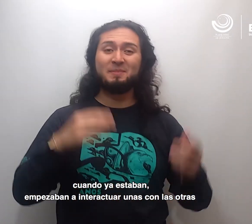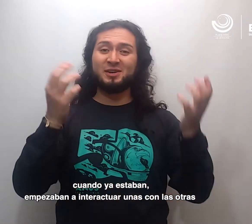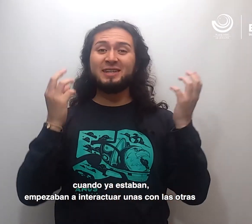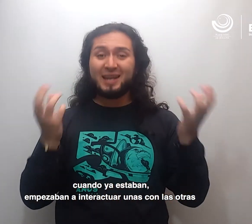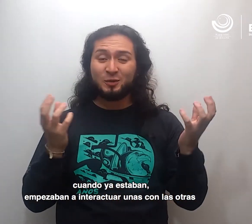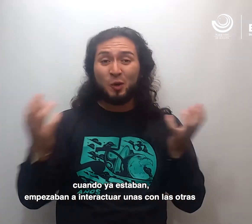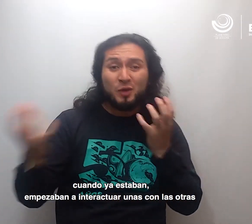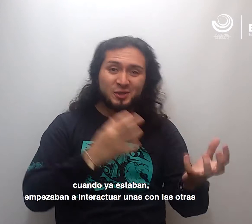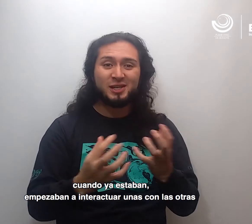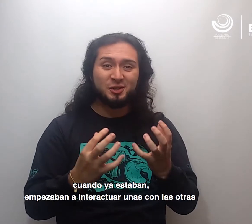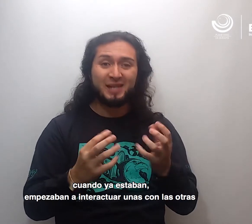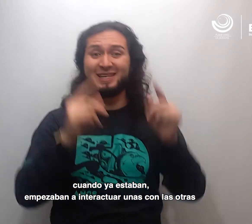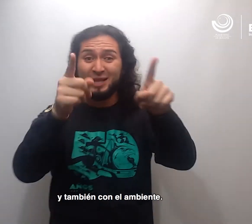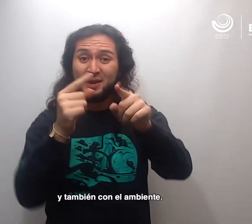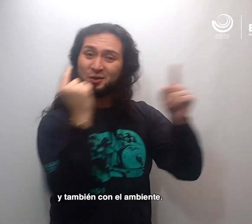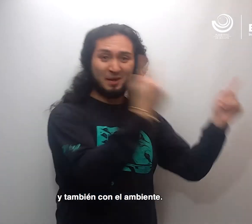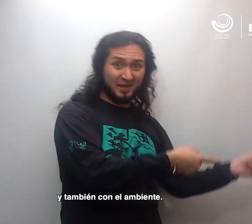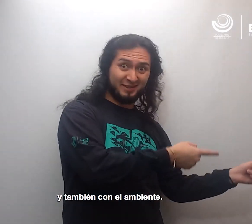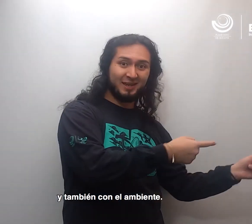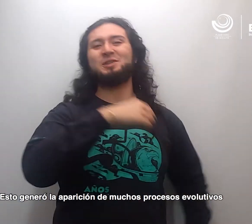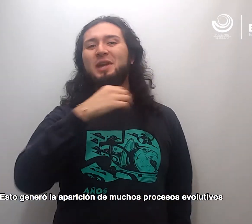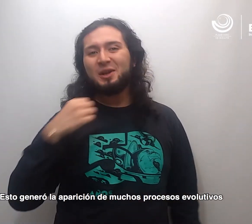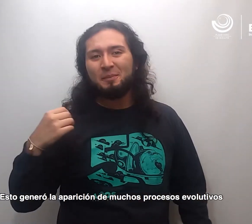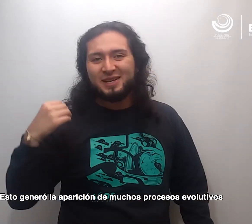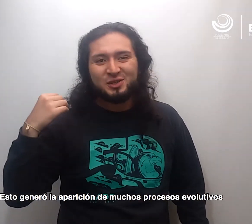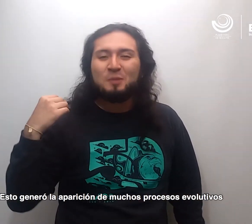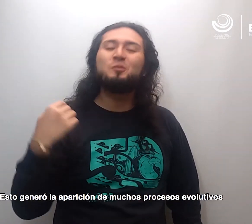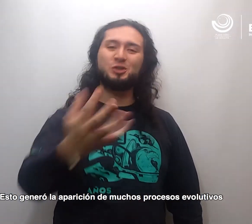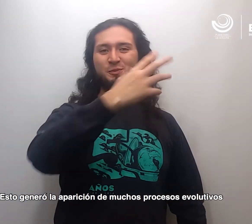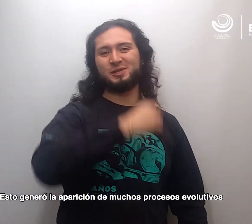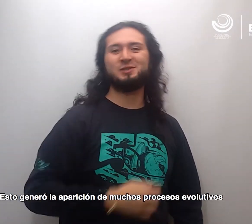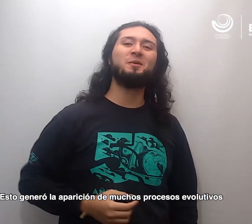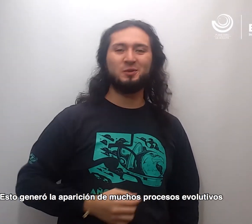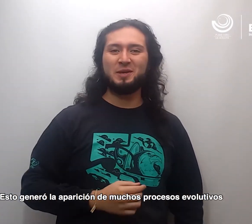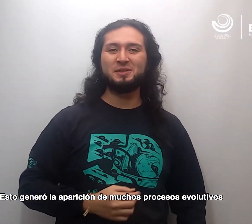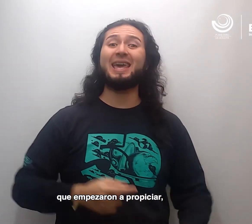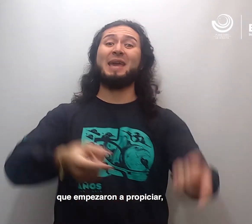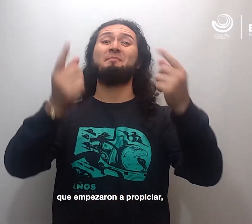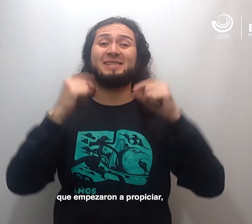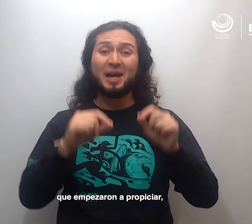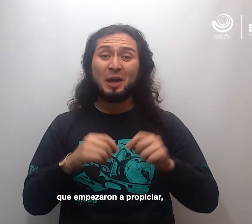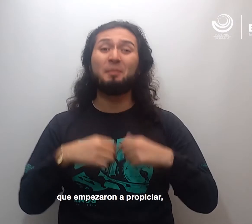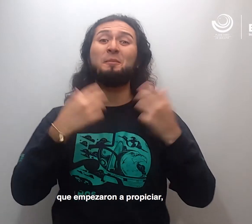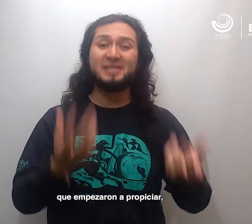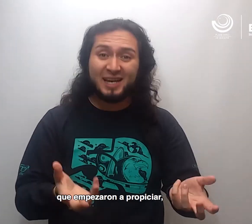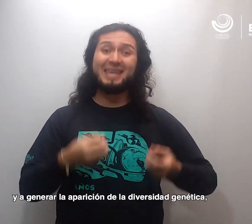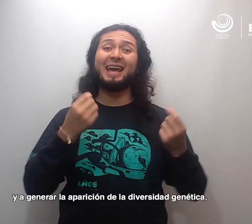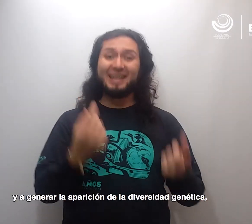empezaron a interactuar unas con las otras y también con el ambiente. Esto generó la aparición de muchos procesos evolutivos que empezaron a propiciar y a generar